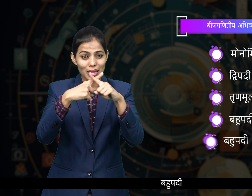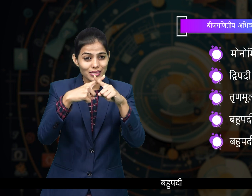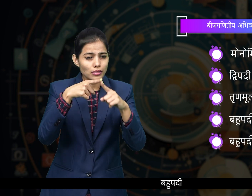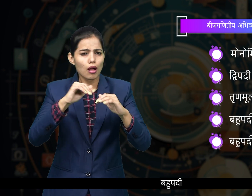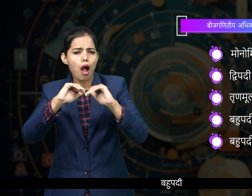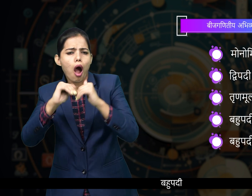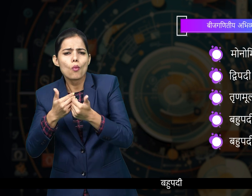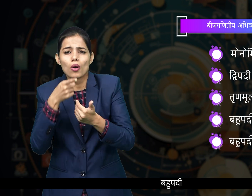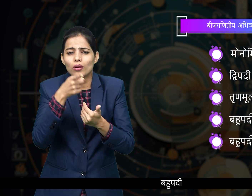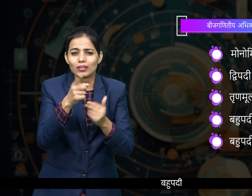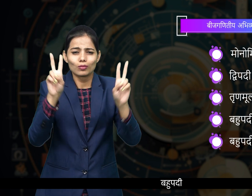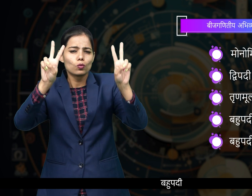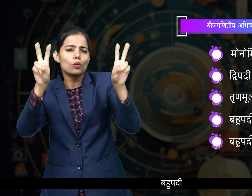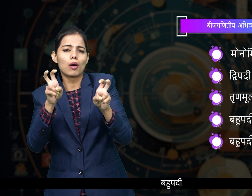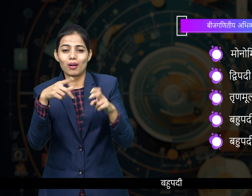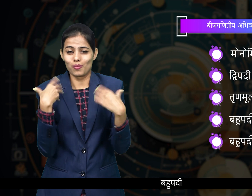बहुपदी.